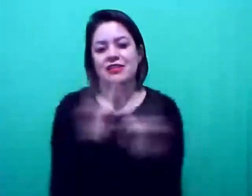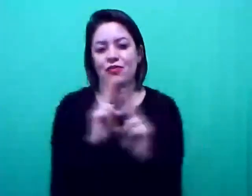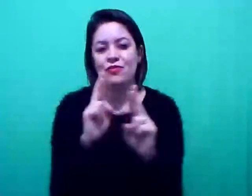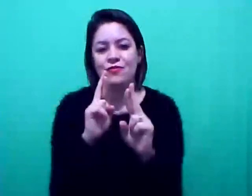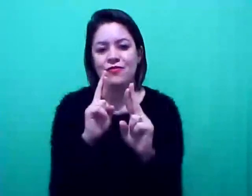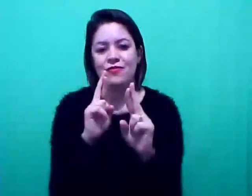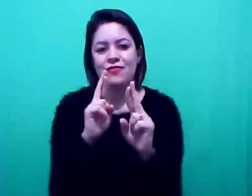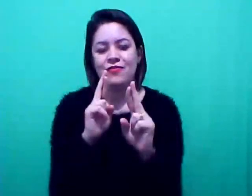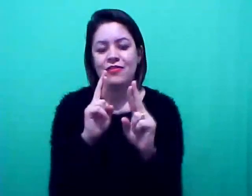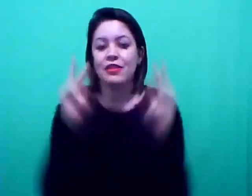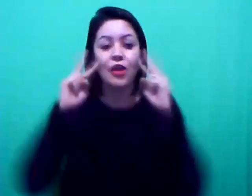Porque não é 100%.